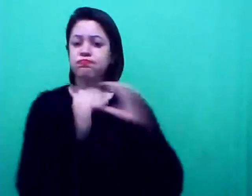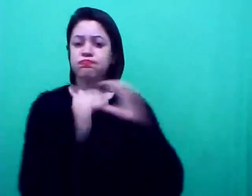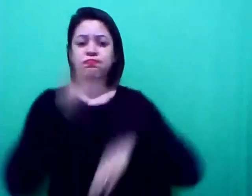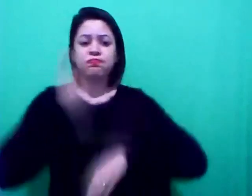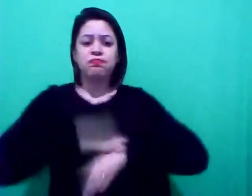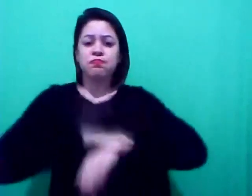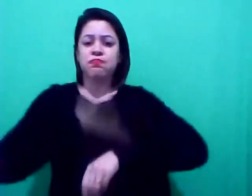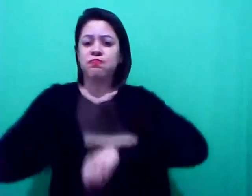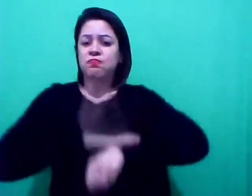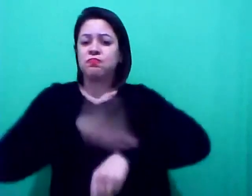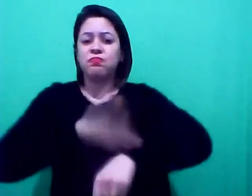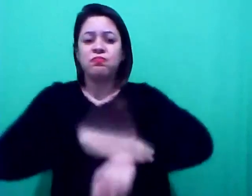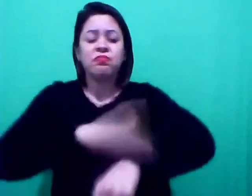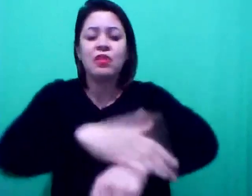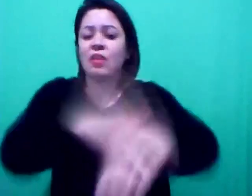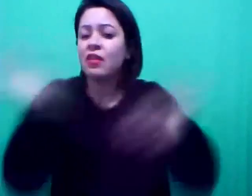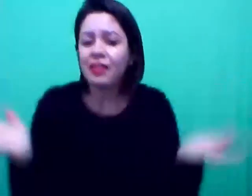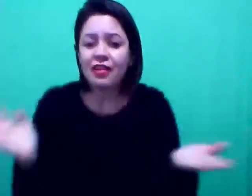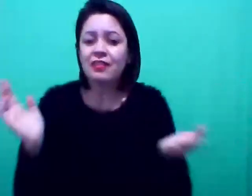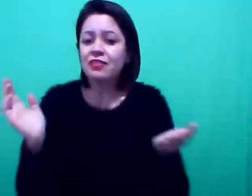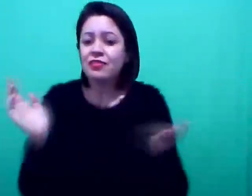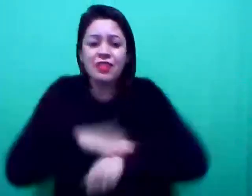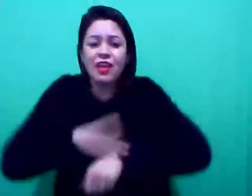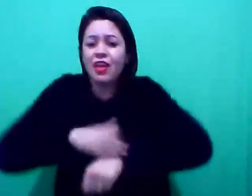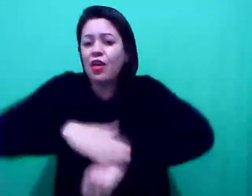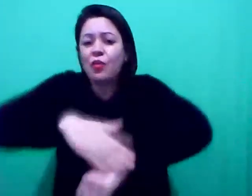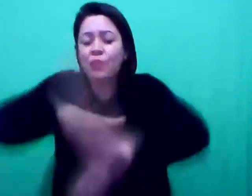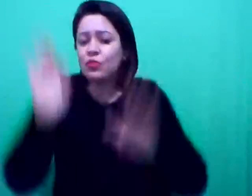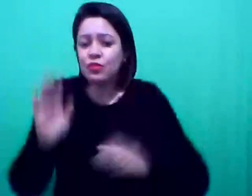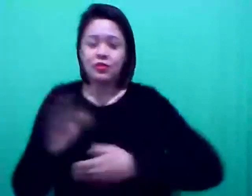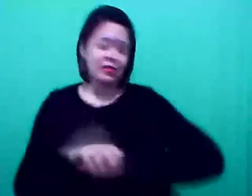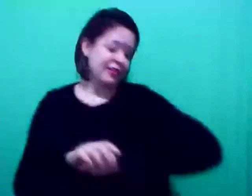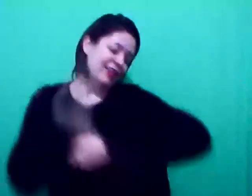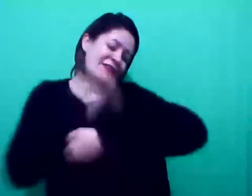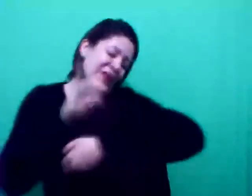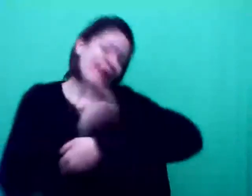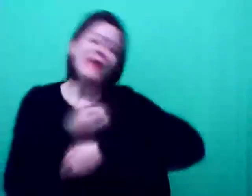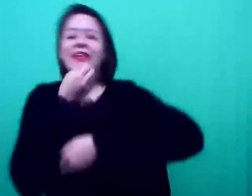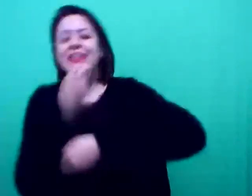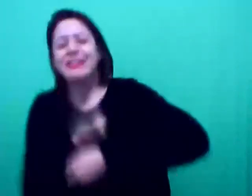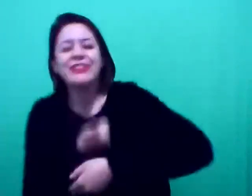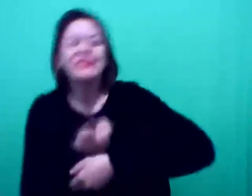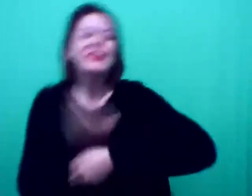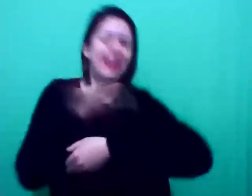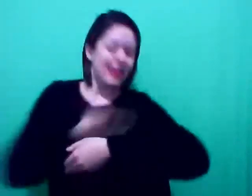E como que a gente se comunica dentro da minha casa, né? A gente está treinando, sempre treinando e tudo